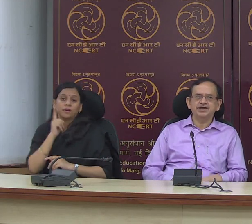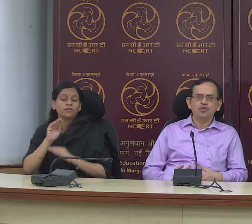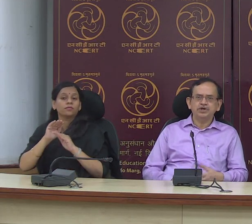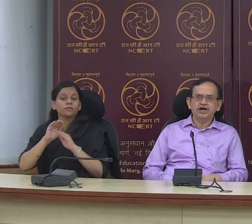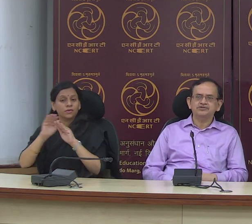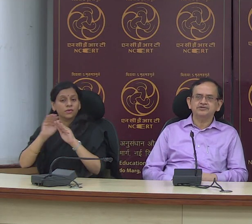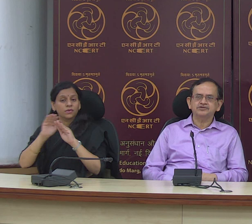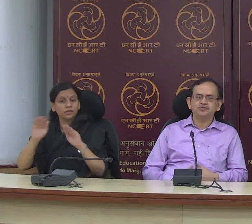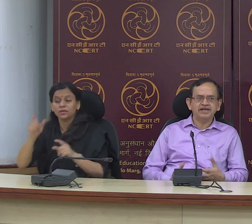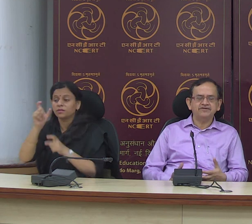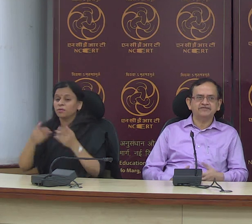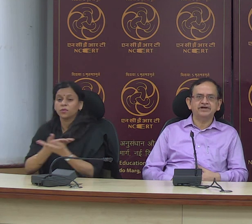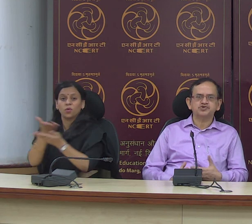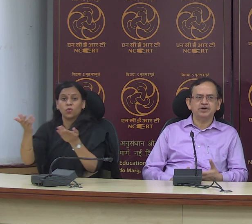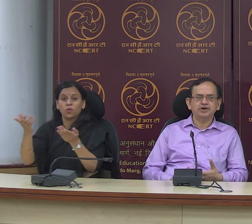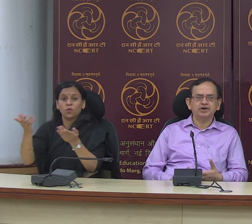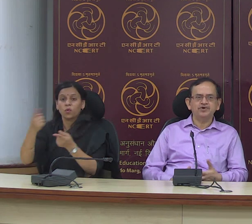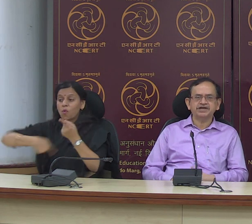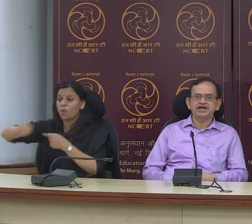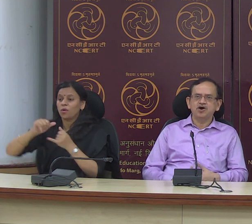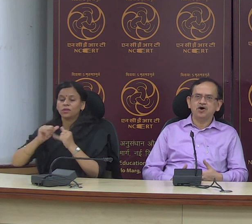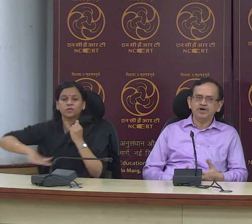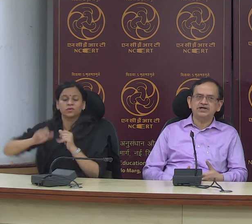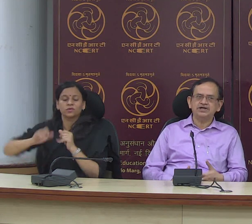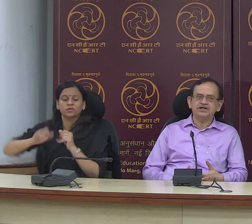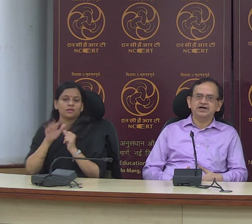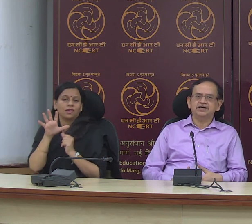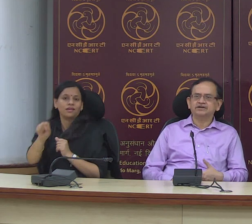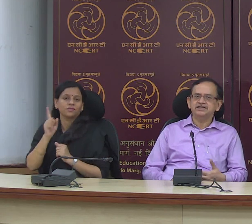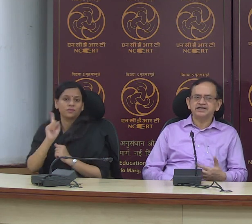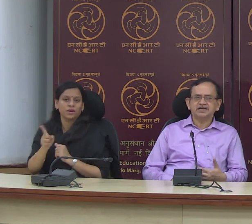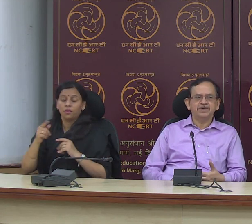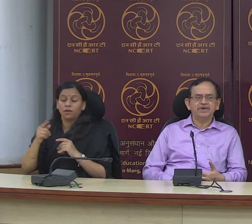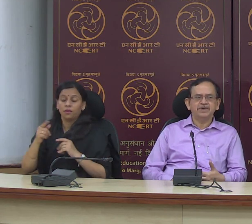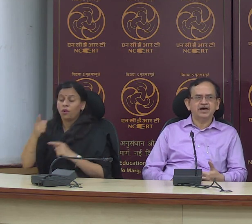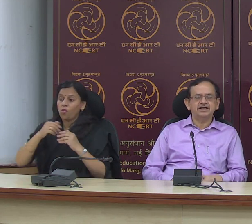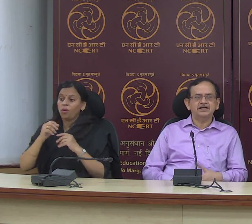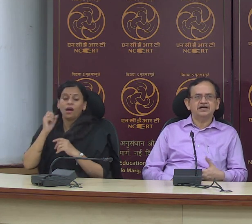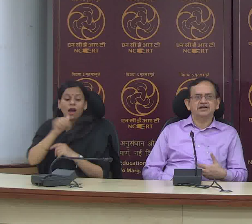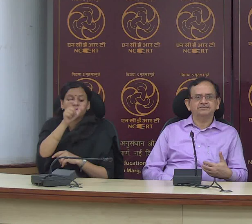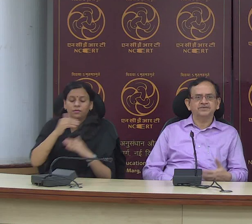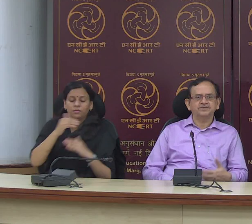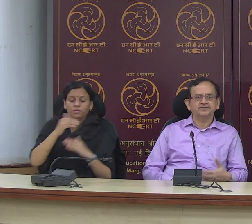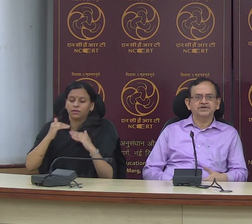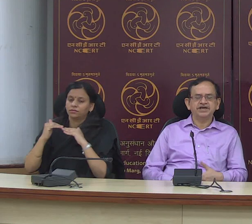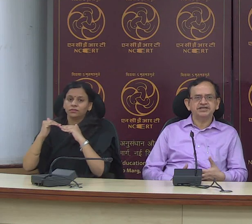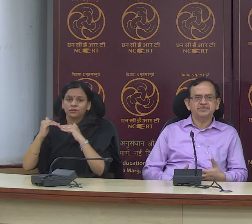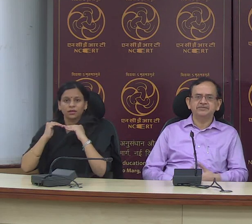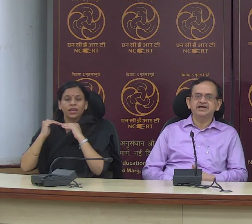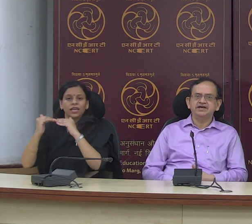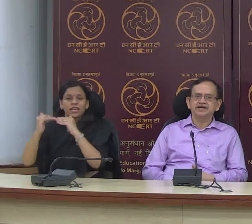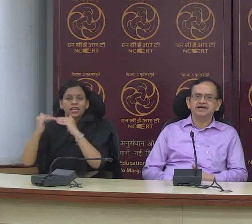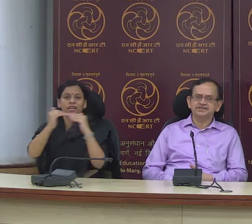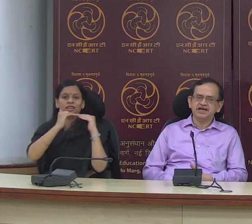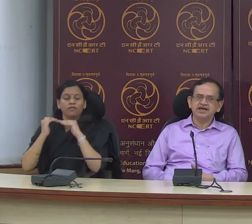हैं उनका जो बाहरी वातावरण है वो सुगम में हो सके और वह कंधे से कंधा मिलाकर देश की प्रगति